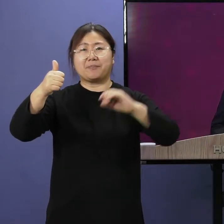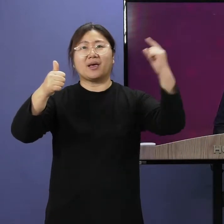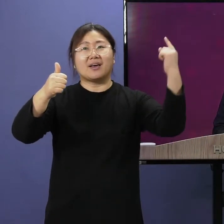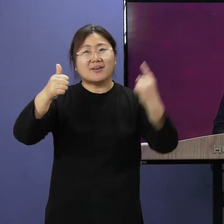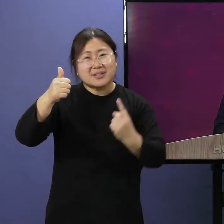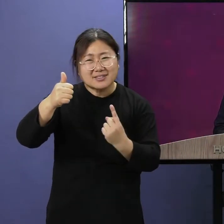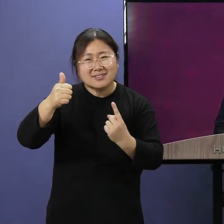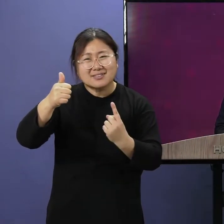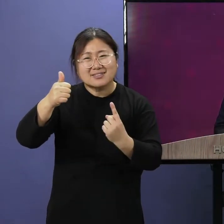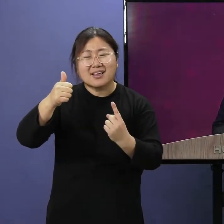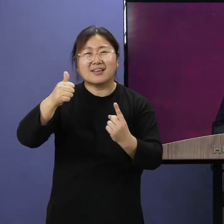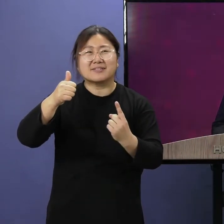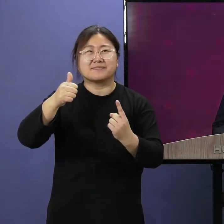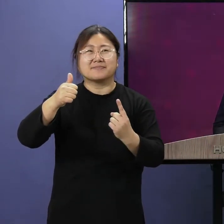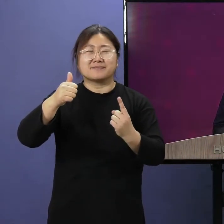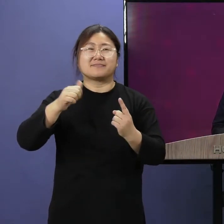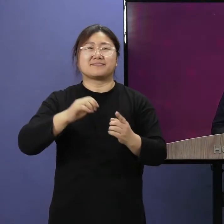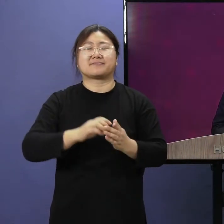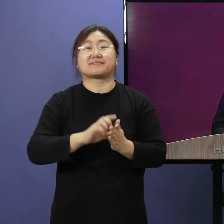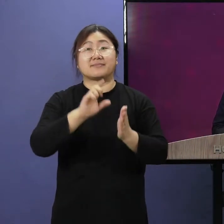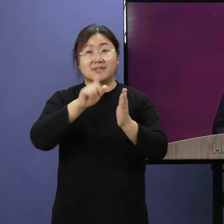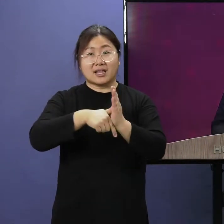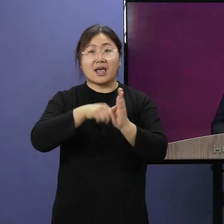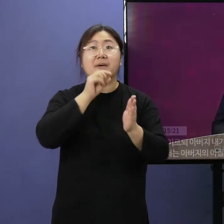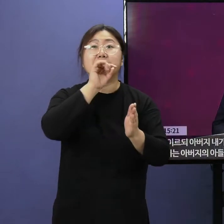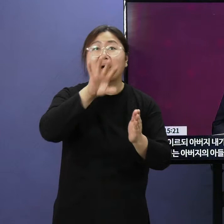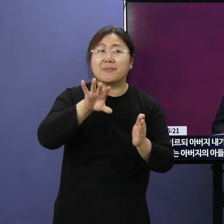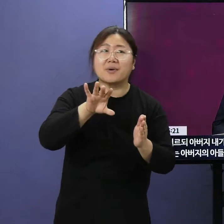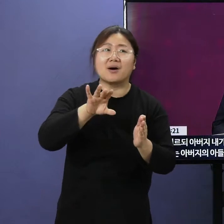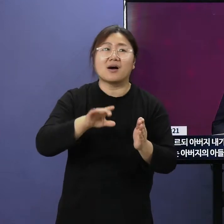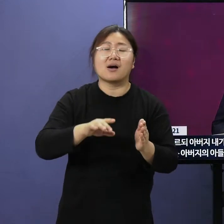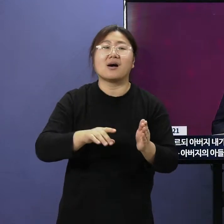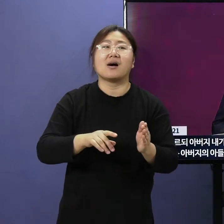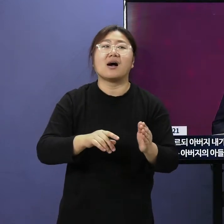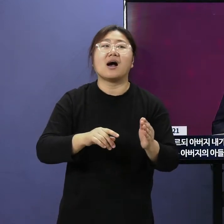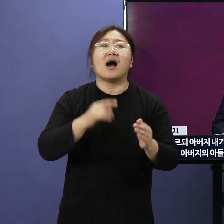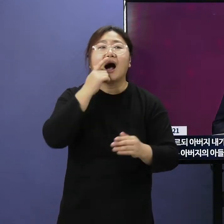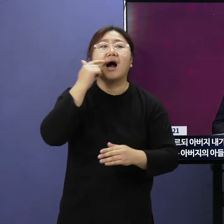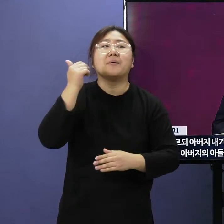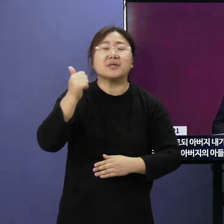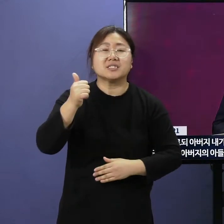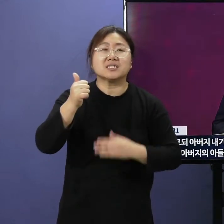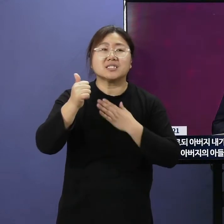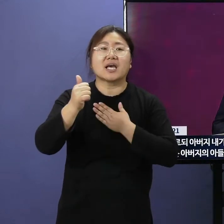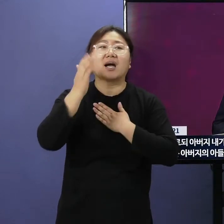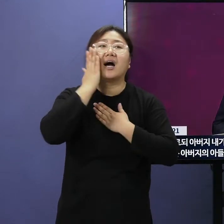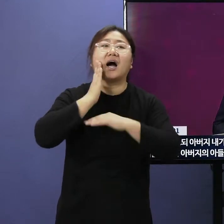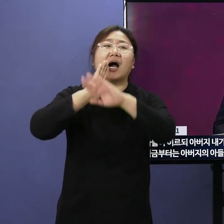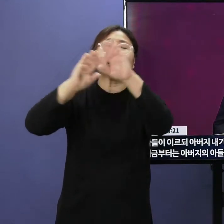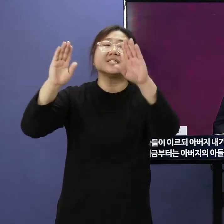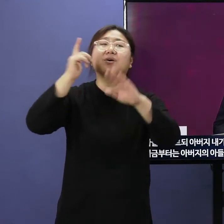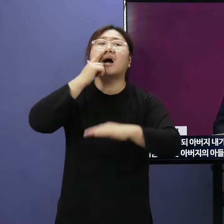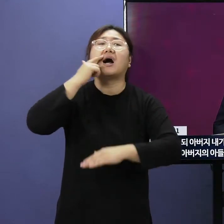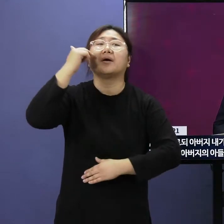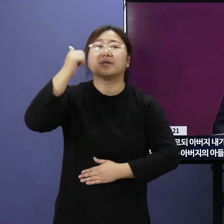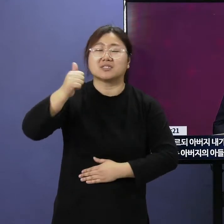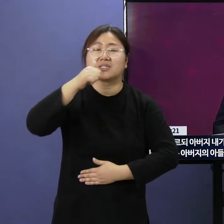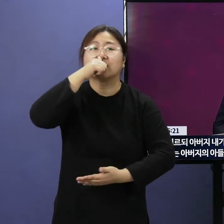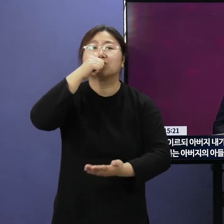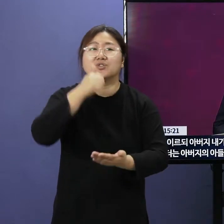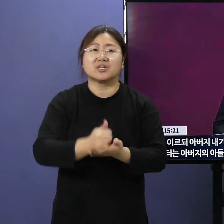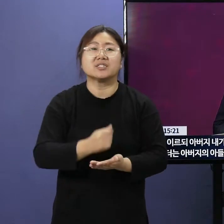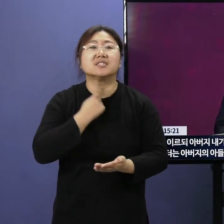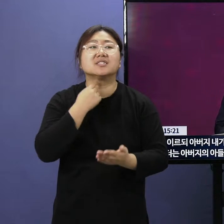합니다. 21절 말씀, 아들이 이르되 아버지 내가 하늘과 아버지께 죄를